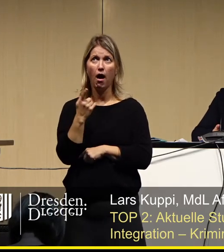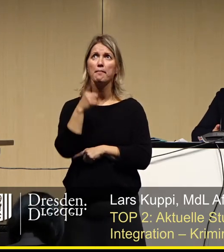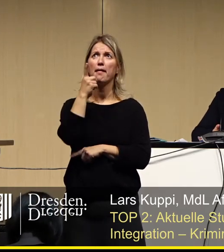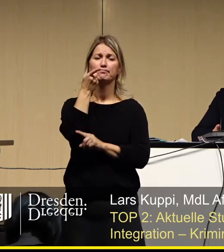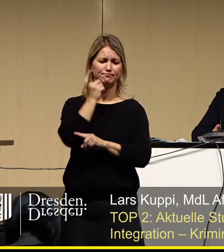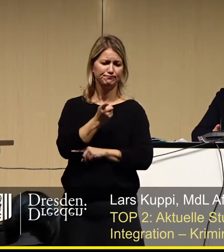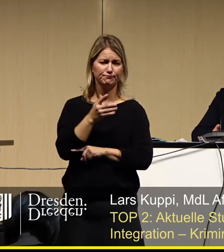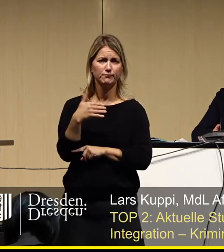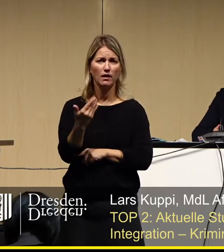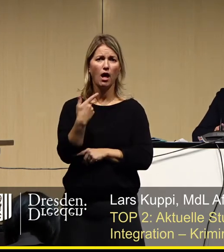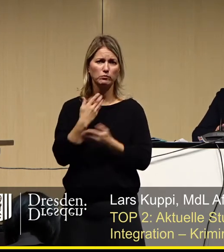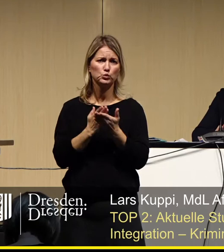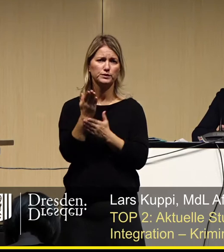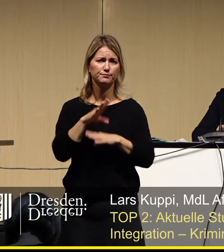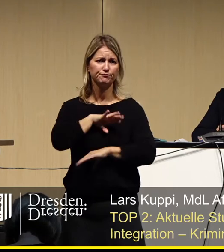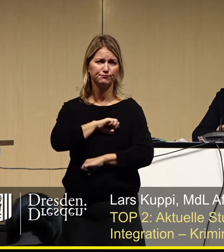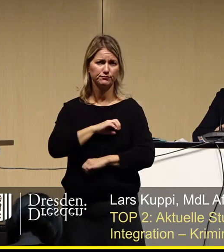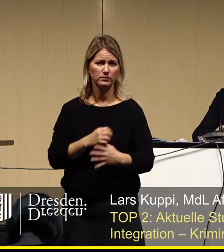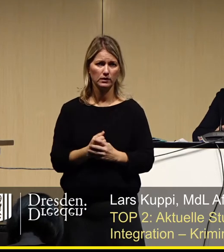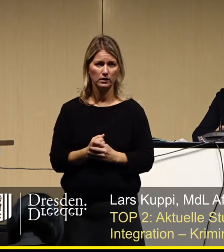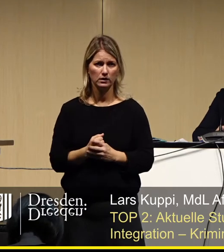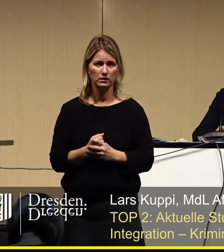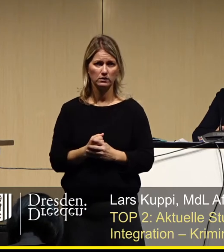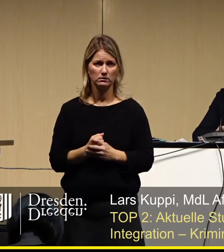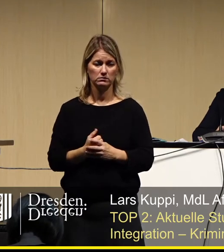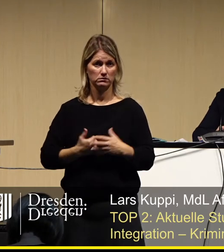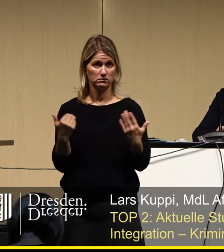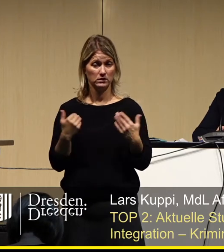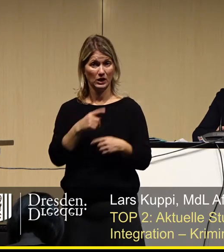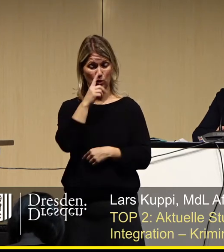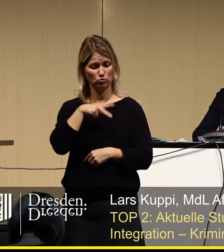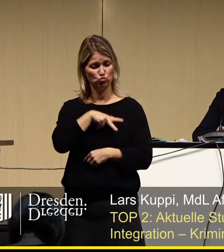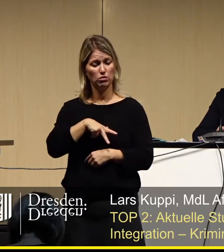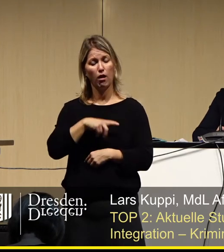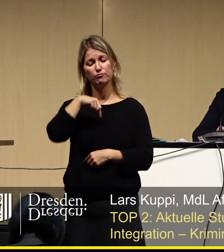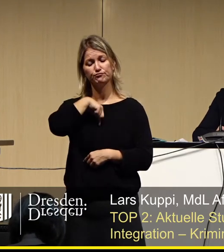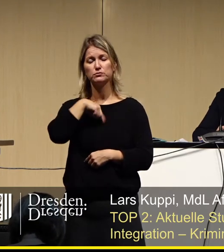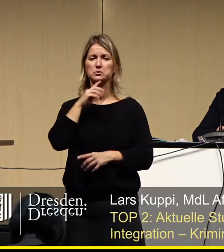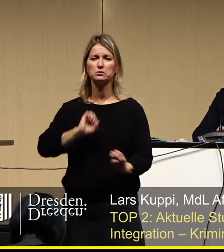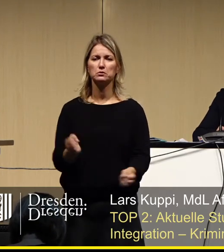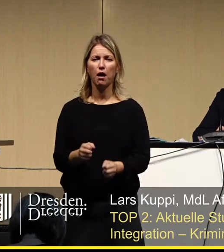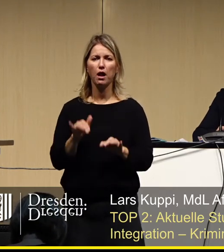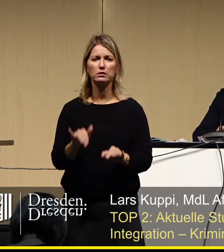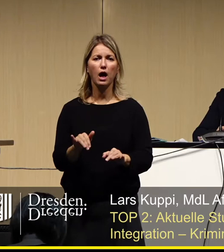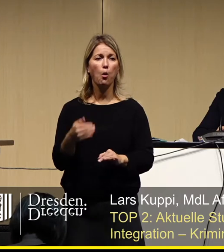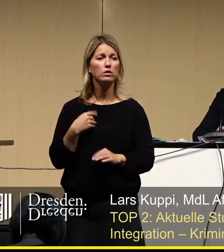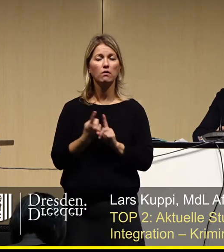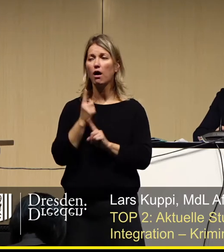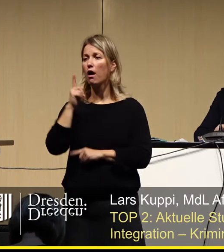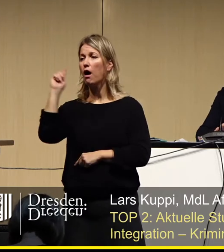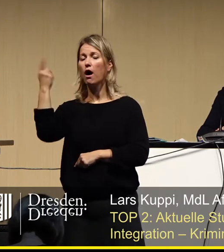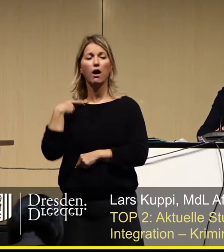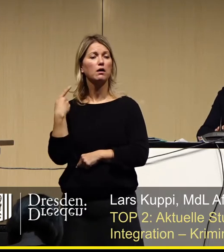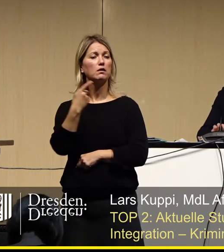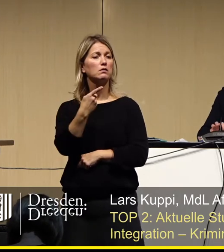Open Borders-Idylle, die man wahrscheinlich nur will, wenn man sozial eiskalt ist oder selbst weit, weit weg in einer